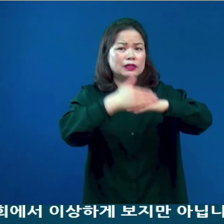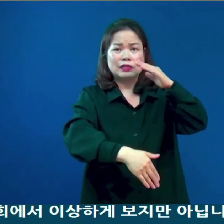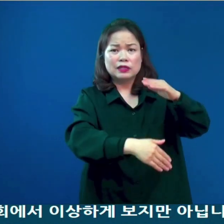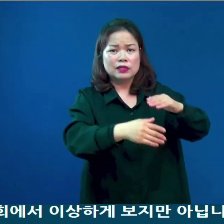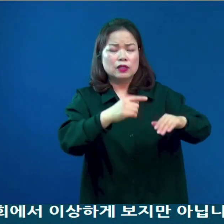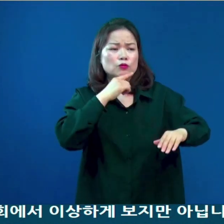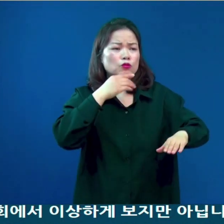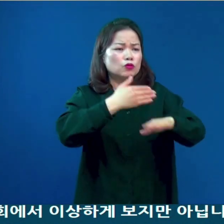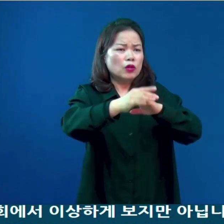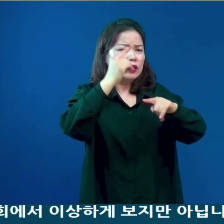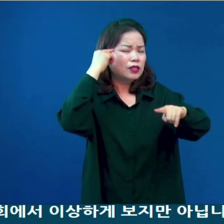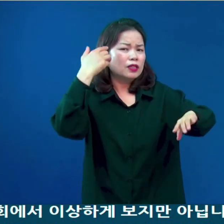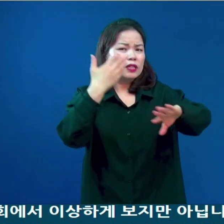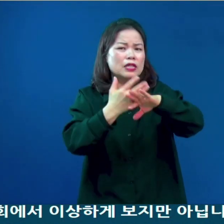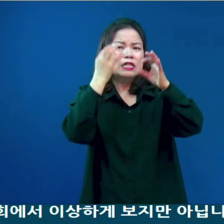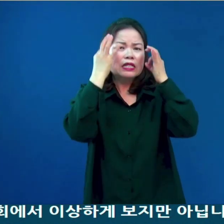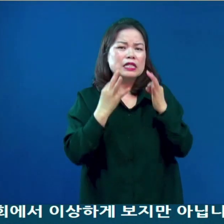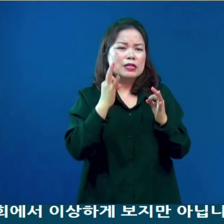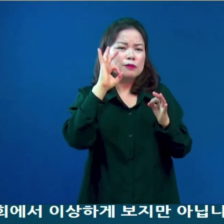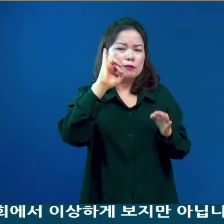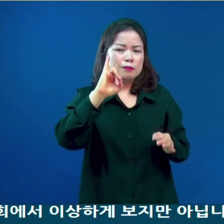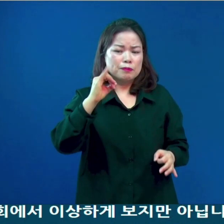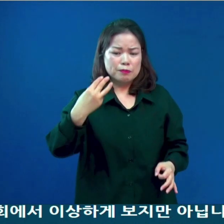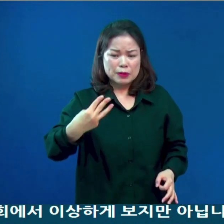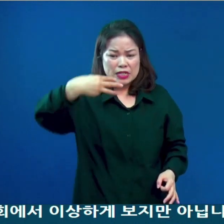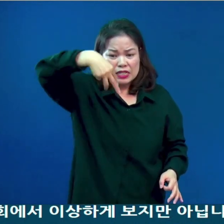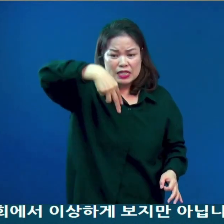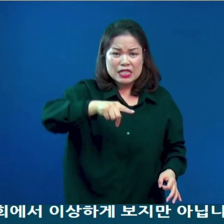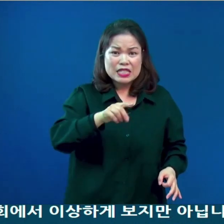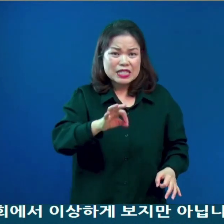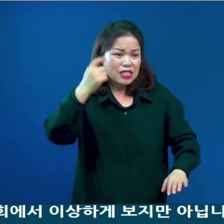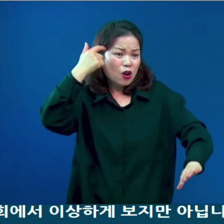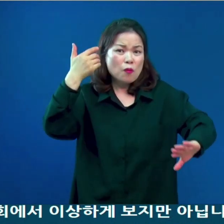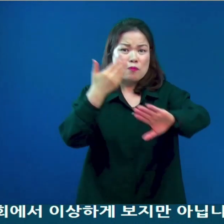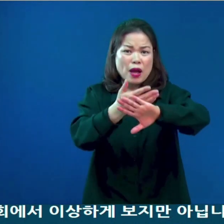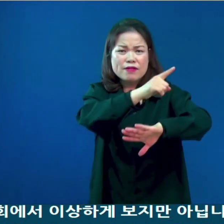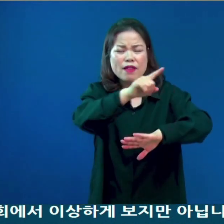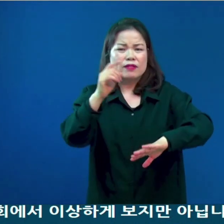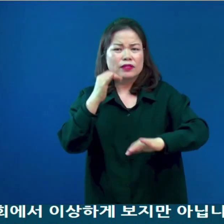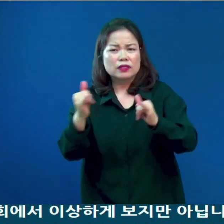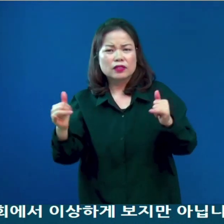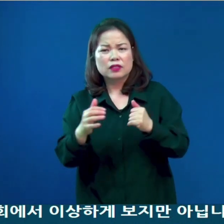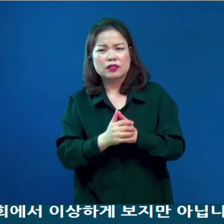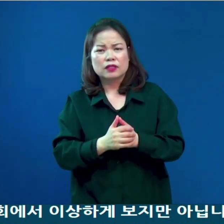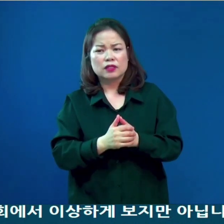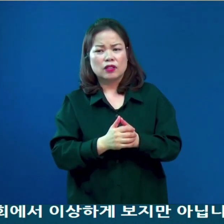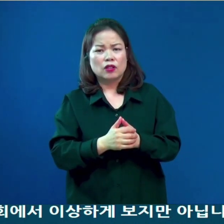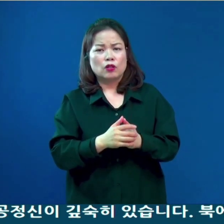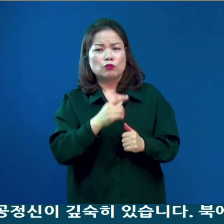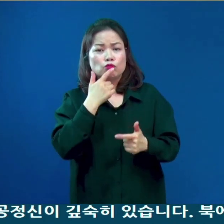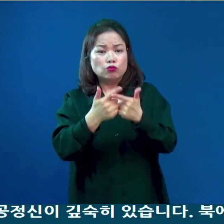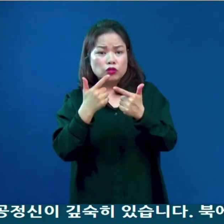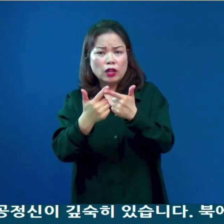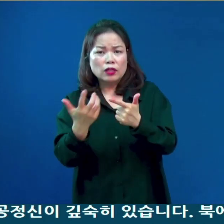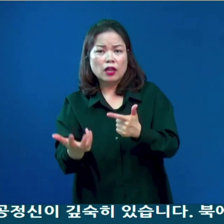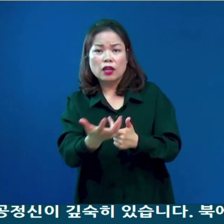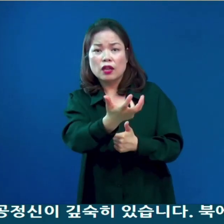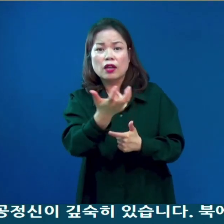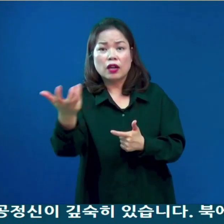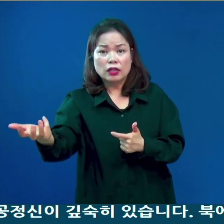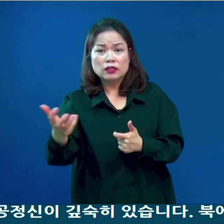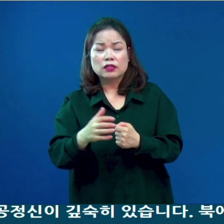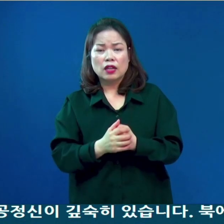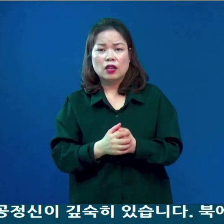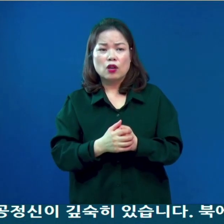반대. 김일성 모든 것을 할 수가 없어요. 그래서 당시에 오셨던 분들이 부산에 아까 많이 가셨다고 그랬잖아요. 그분들이 어디 갔냐면